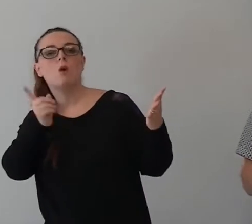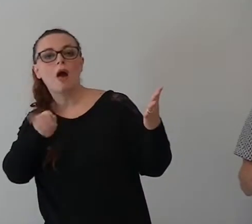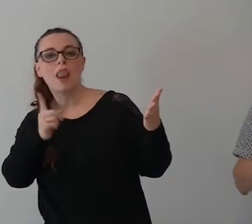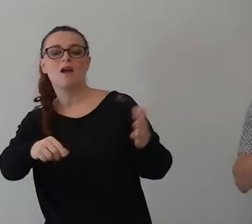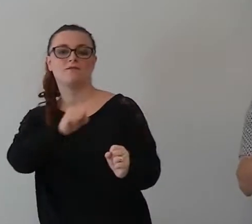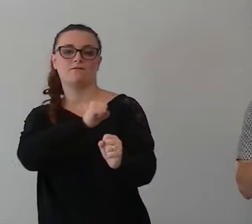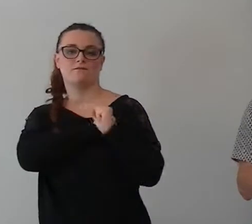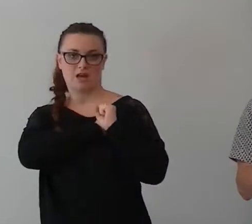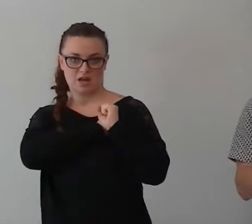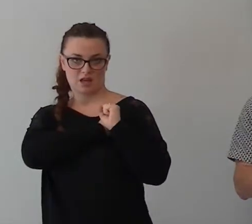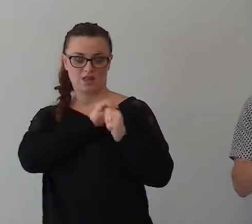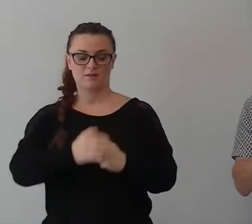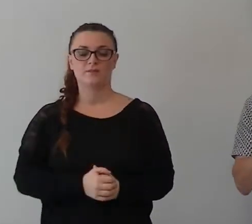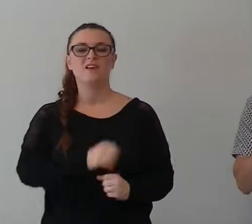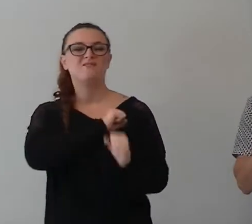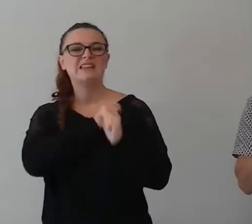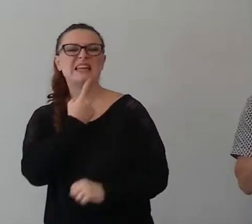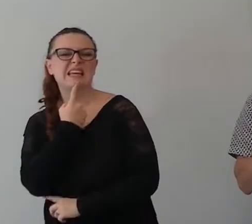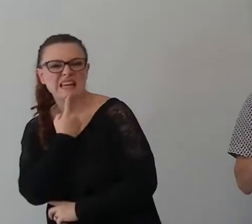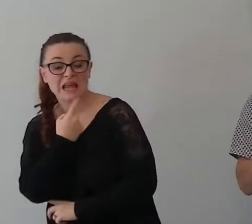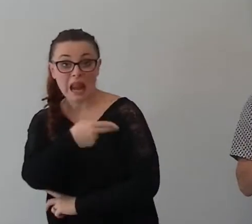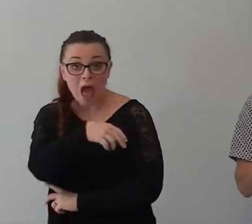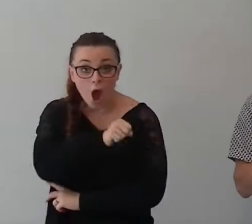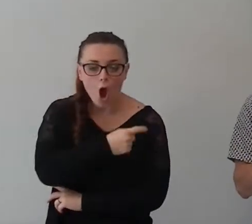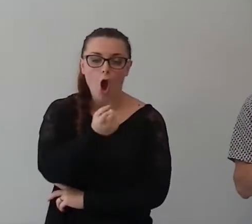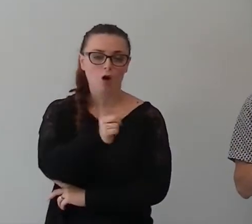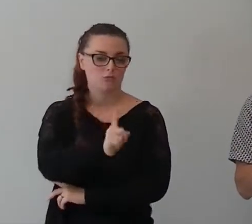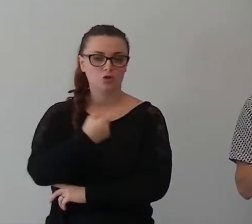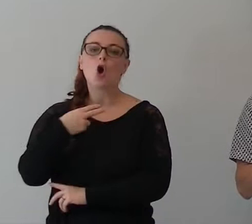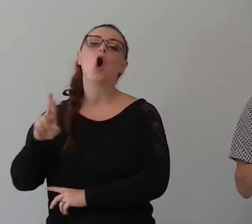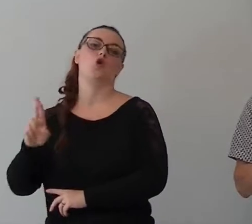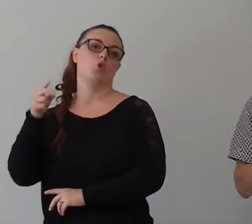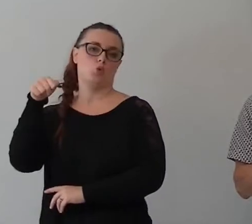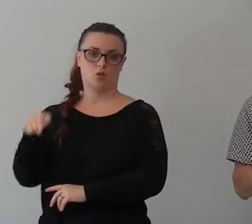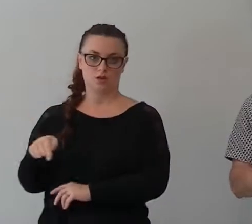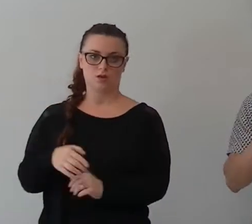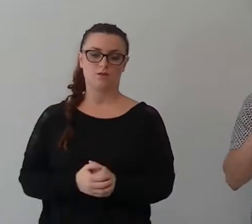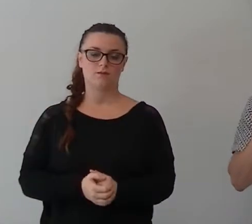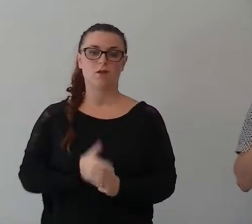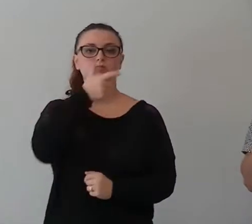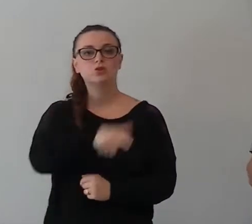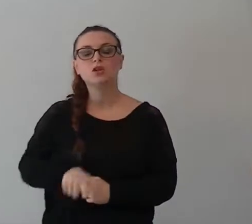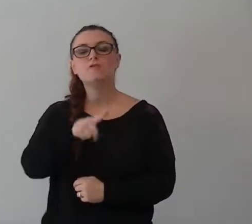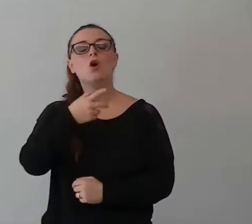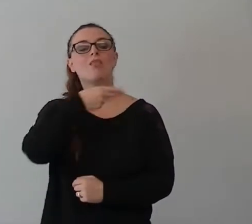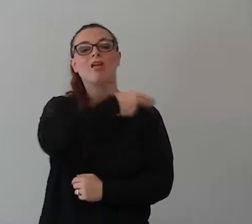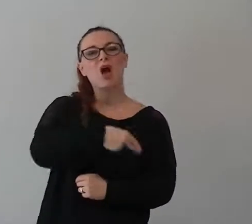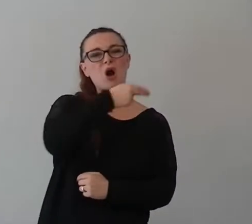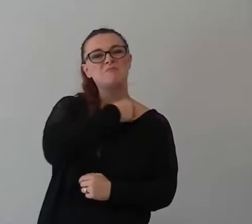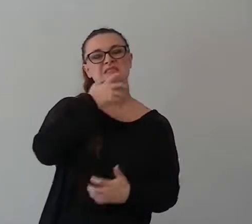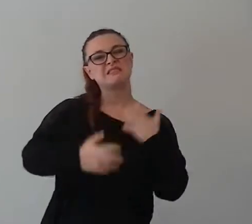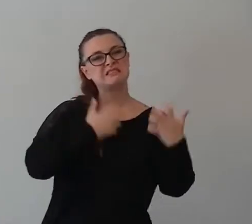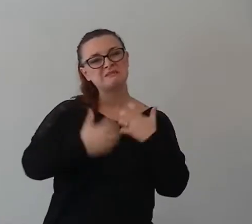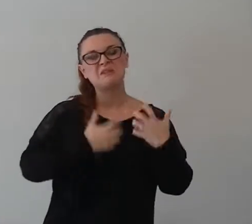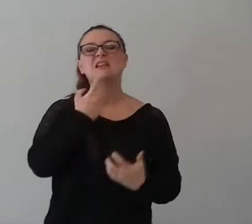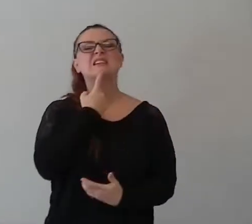di Ruth, non quella di Naomi. Perché Naomi non aveva fede, sapeva che c'era Dio, era arrabbiata, vi ricordate, con Dio, urlato